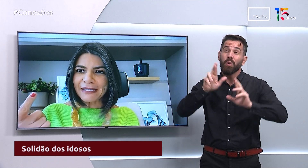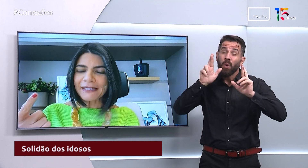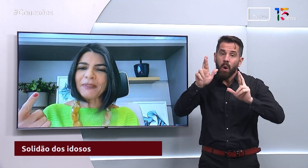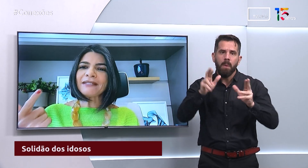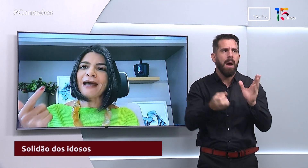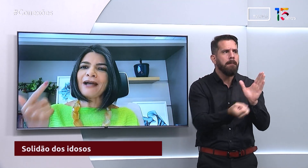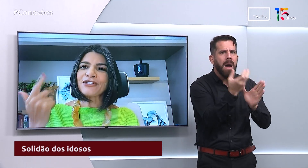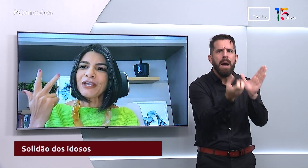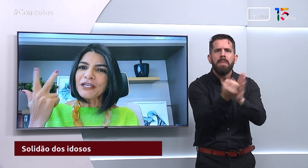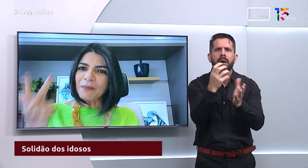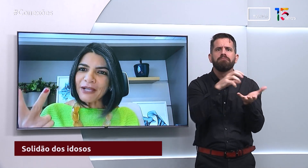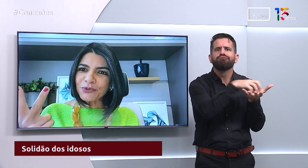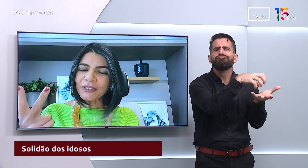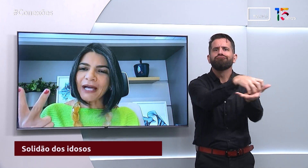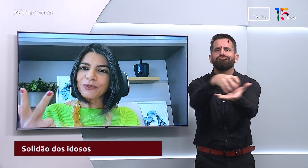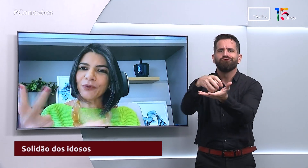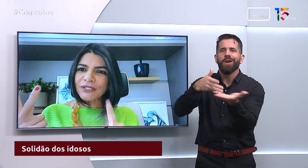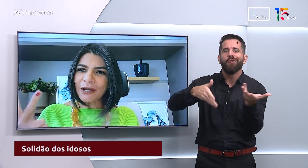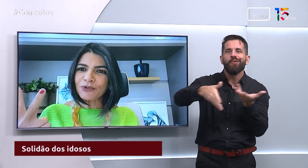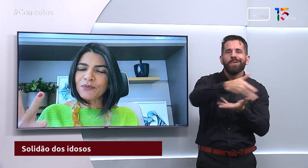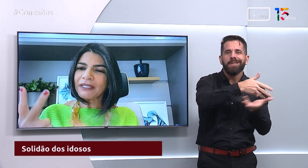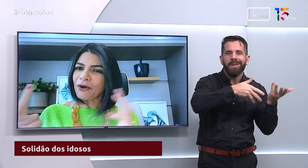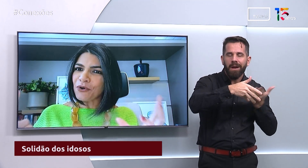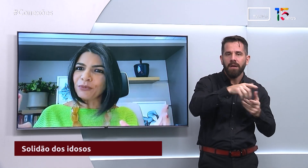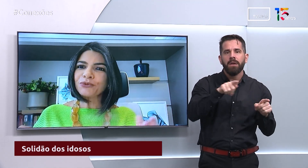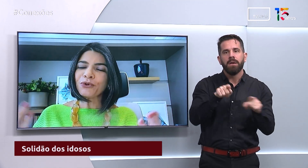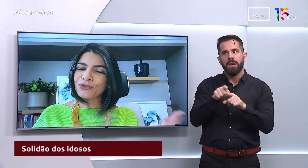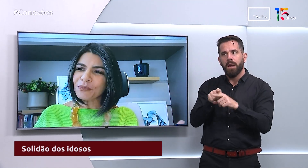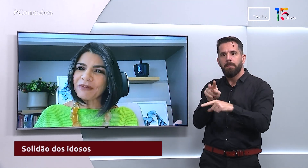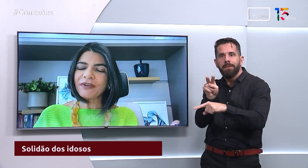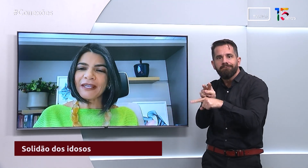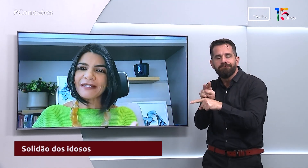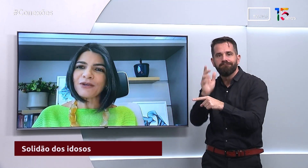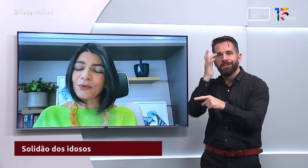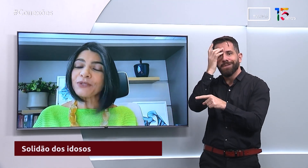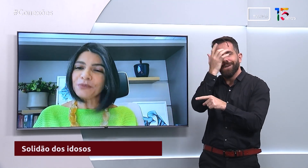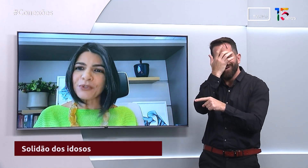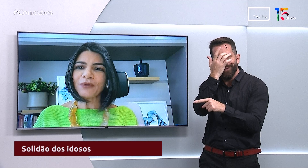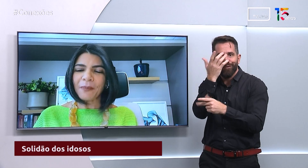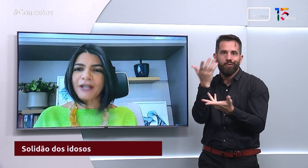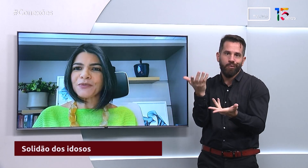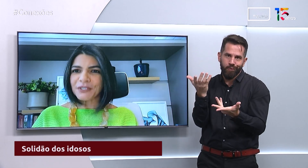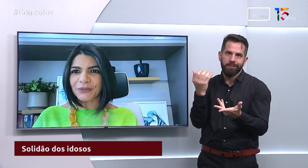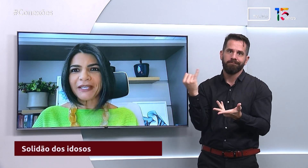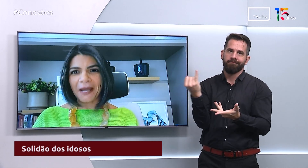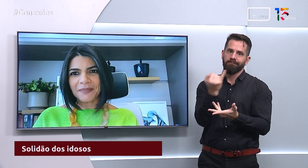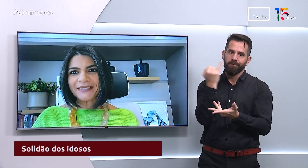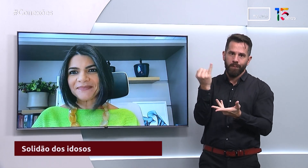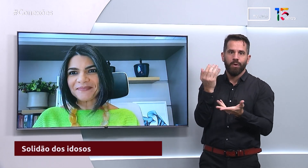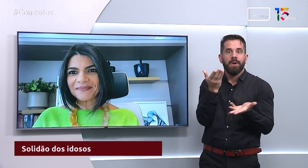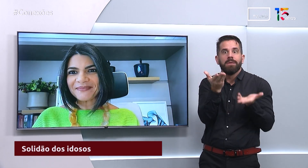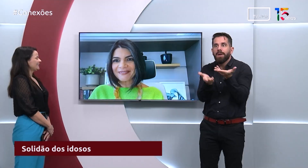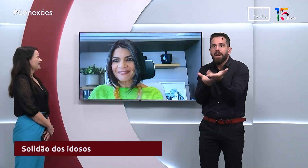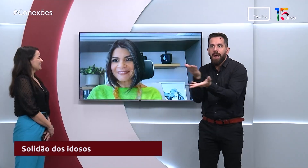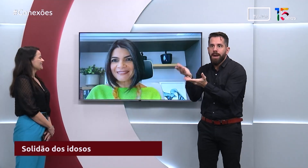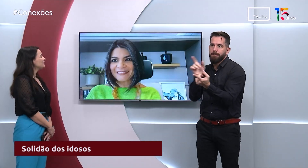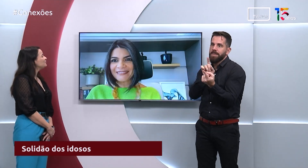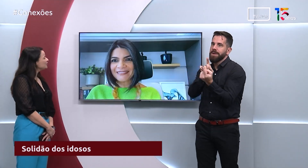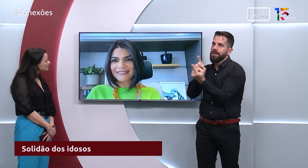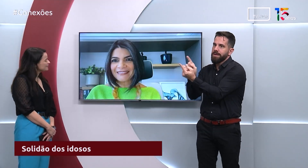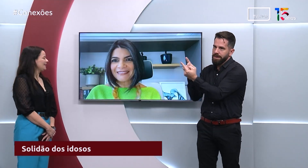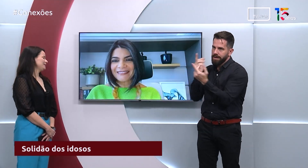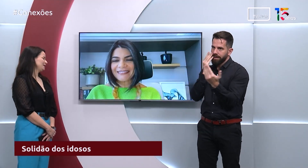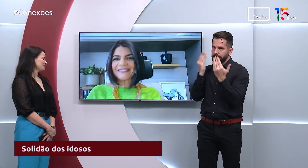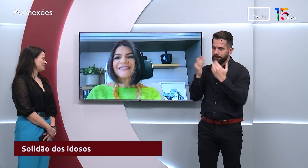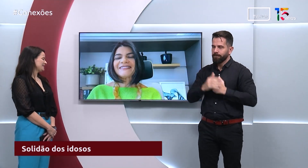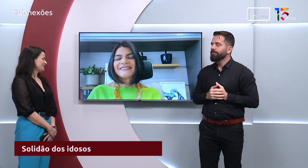mais acessibilidade e mais cuidado com a saúde mental como um todo, de preferência, incluindo muito a parte psicoterápica. Tá certo,